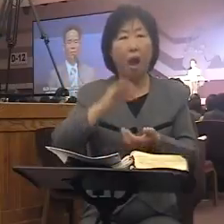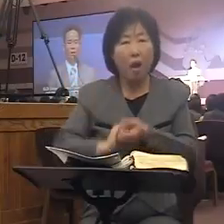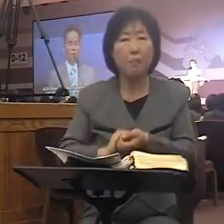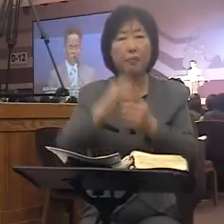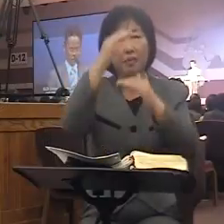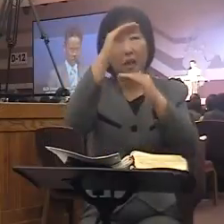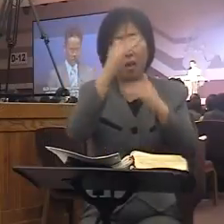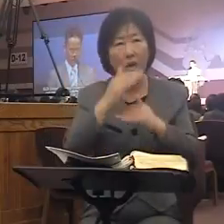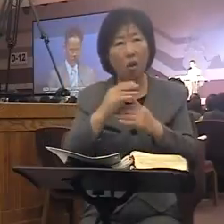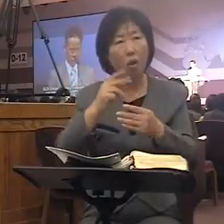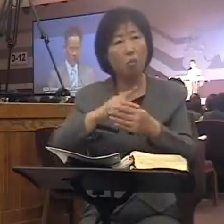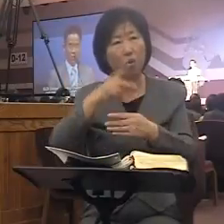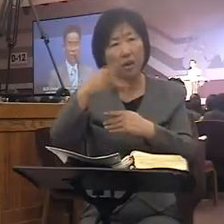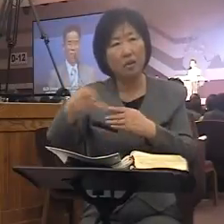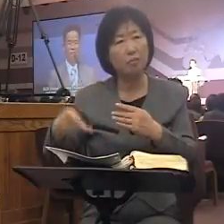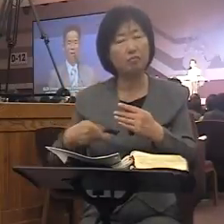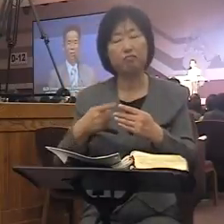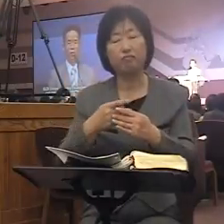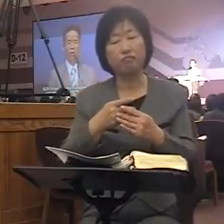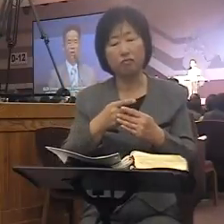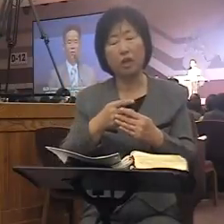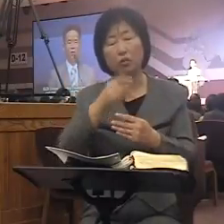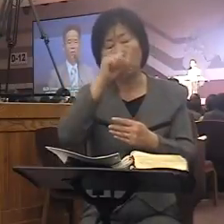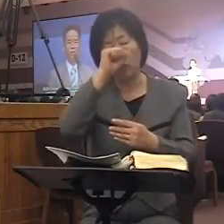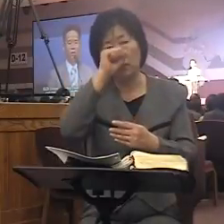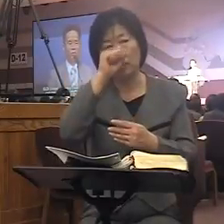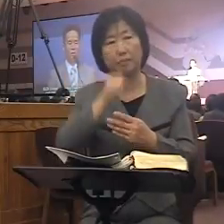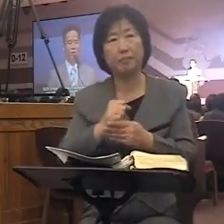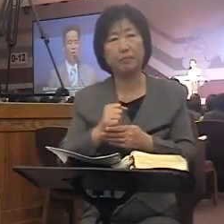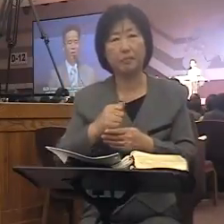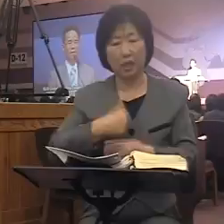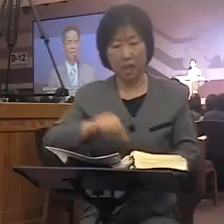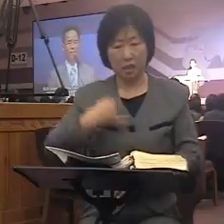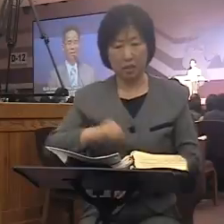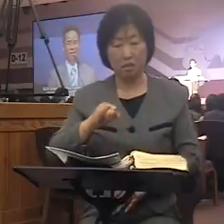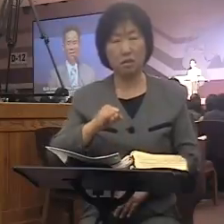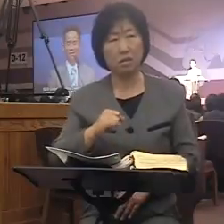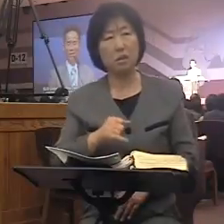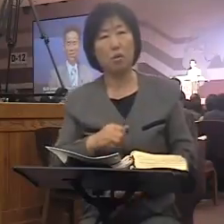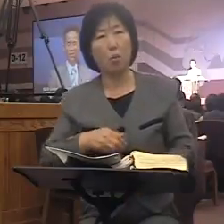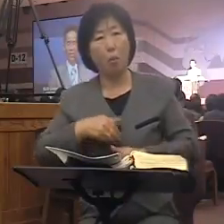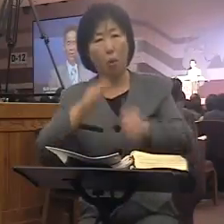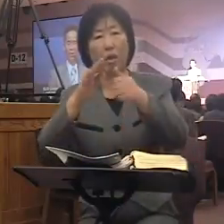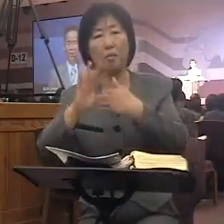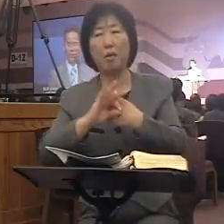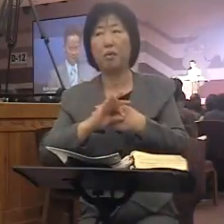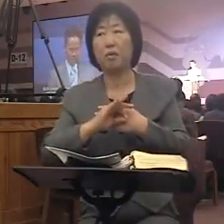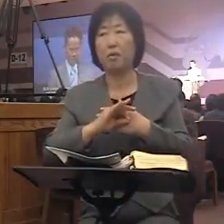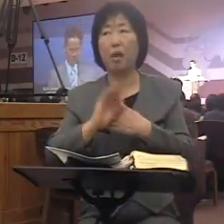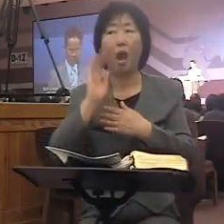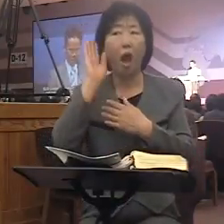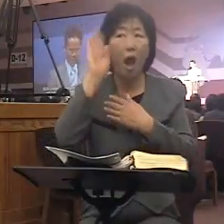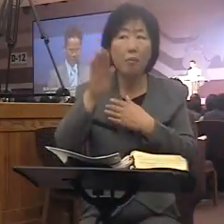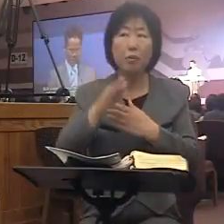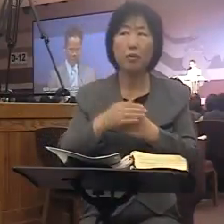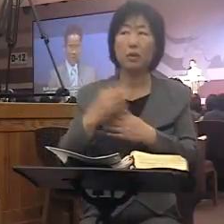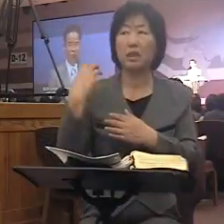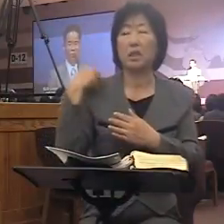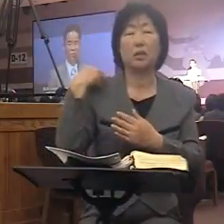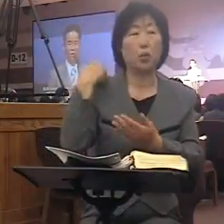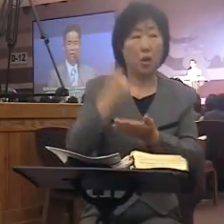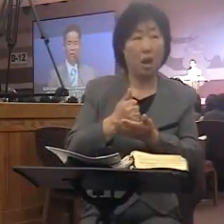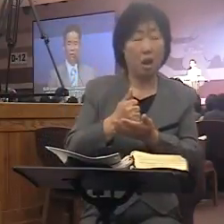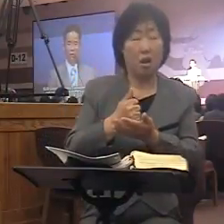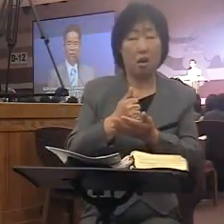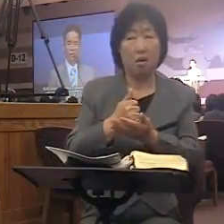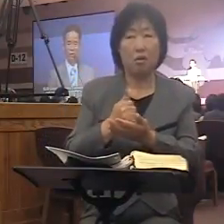내용과 그 프로그램과 커리큘럼이 얼마나 훌륭한지 우리 자녀들 여기 보내시면 정말 차세대 지도자로 거듭나는데